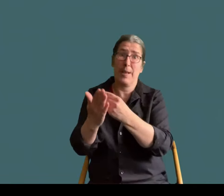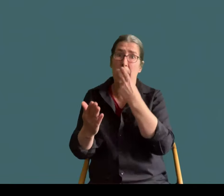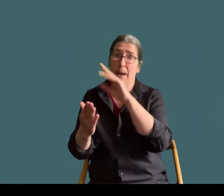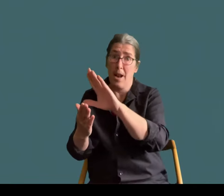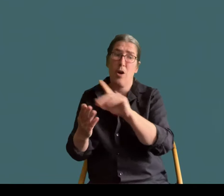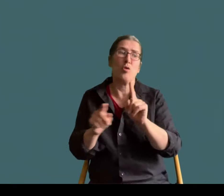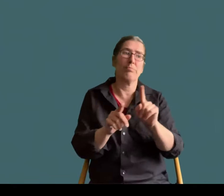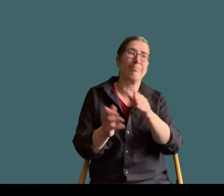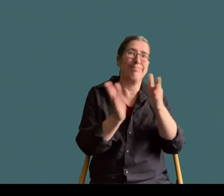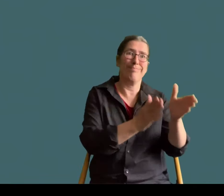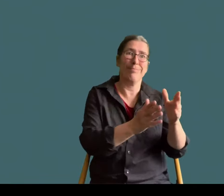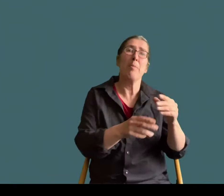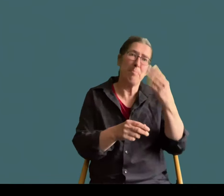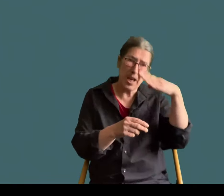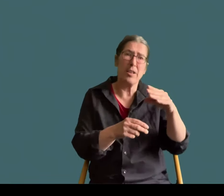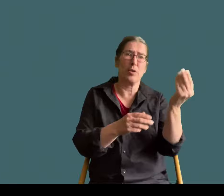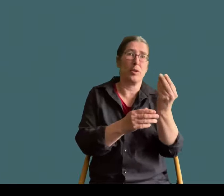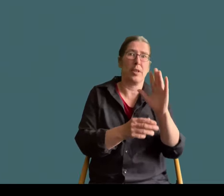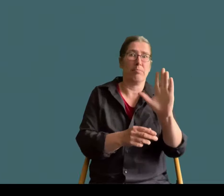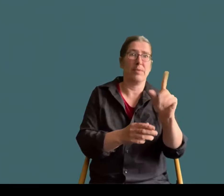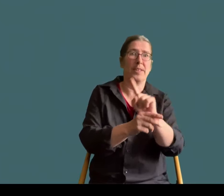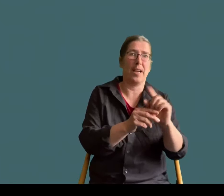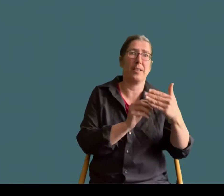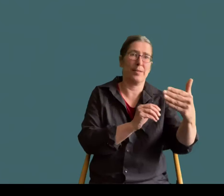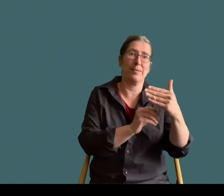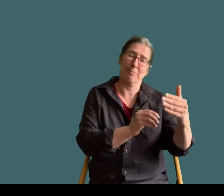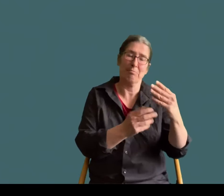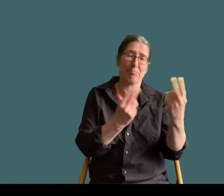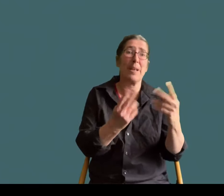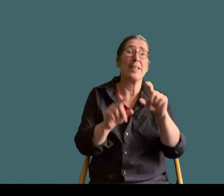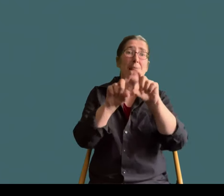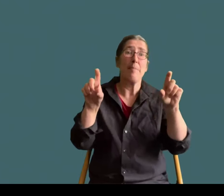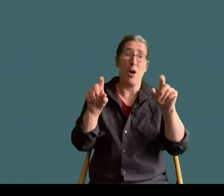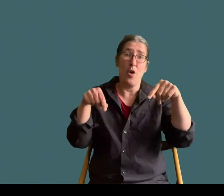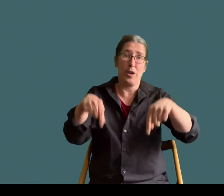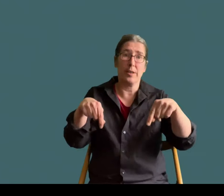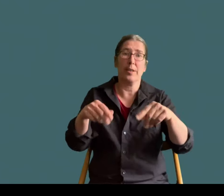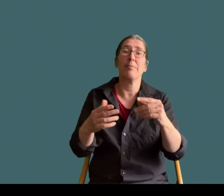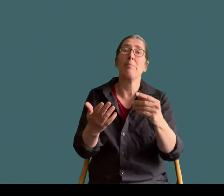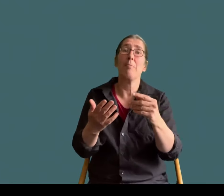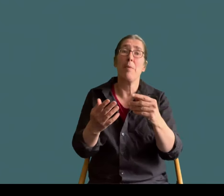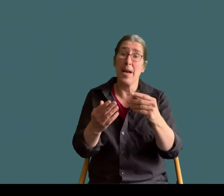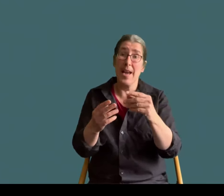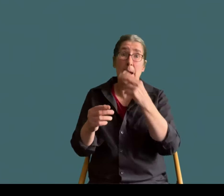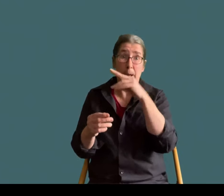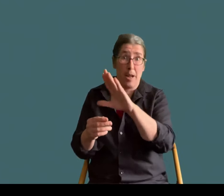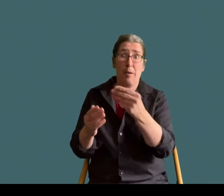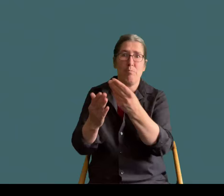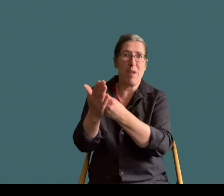von Künstlern aus seiner Zeit, von bekannten Künstlern. Also das Thema heute heißt Bilder von Hitler im Vergleich